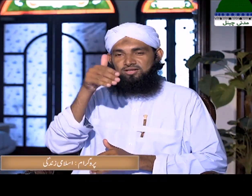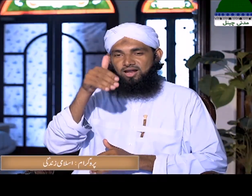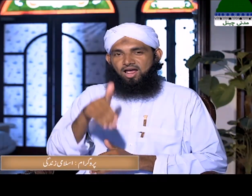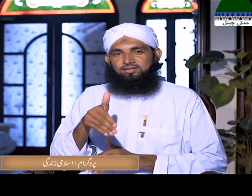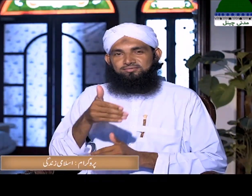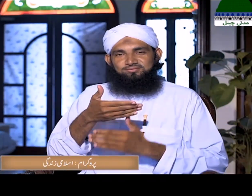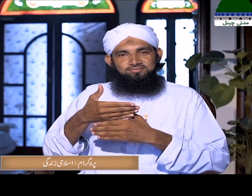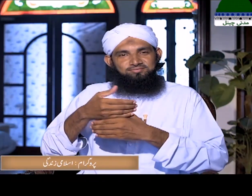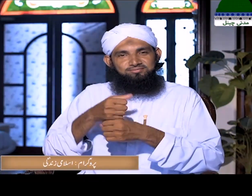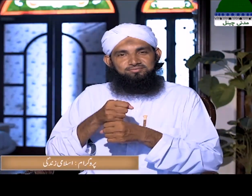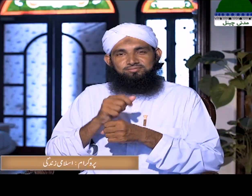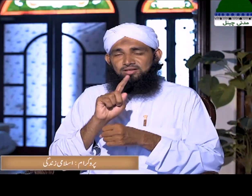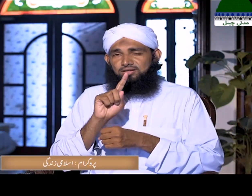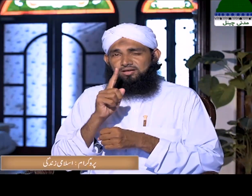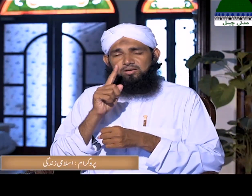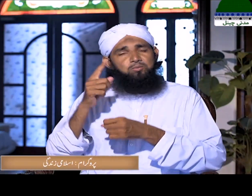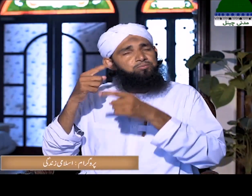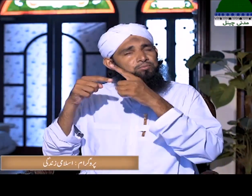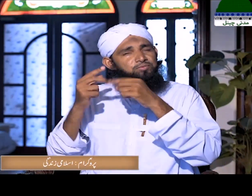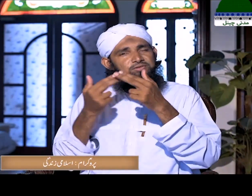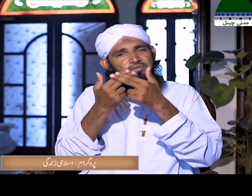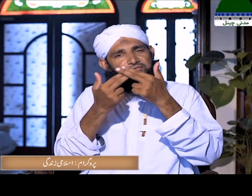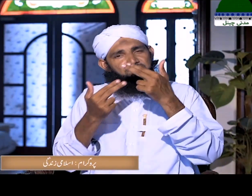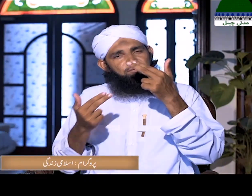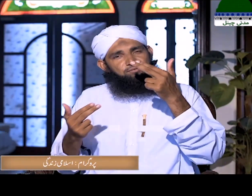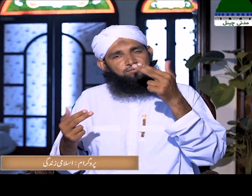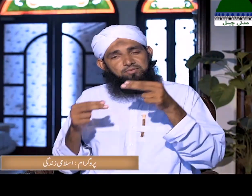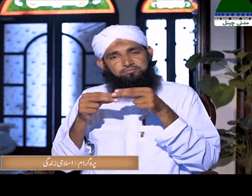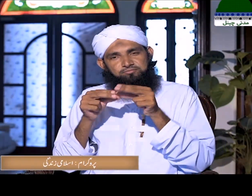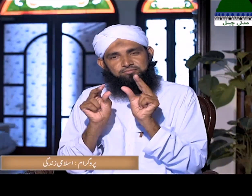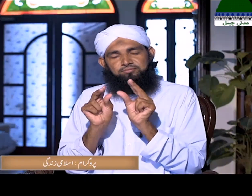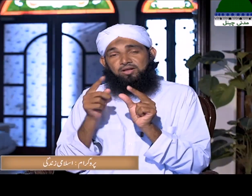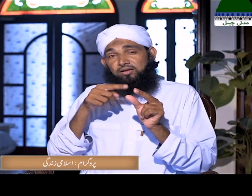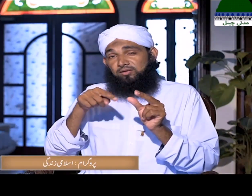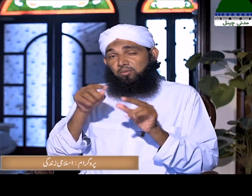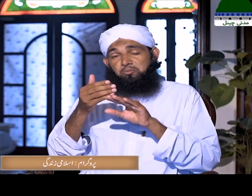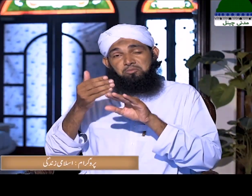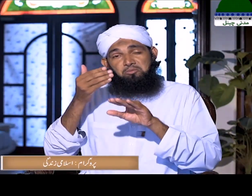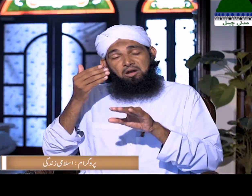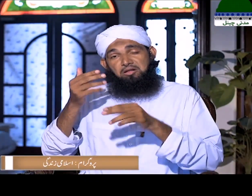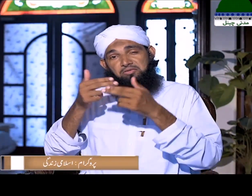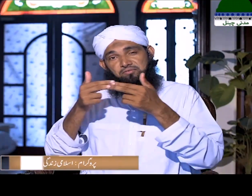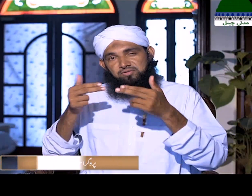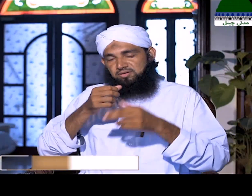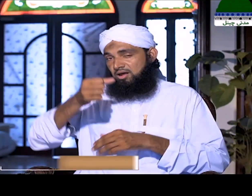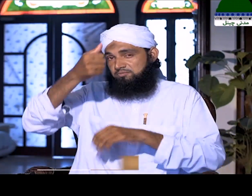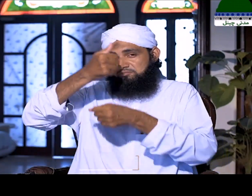میں ایک ایسے عالم ربانی کے متعلق سنیں گے جنہوں نے بادشاہ وقت کے دربار میں جانے کے